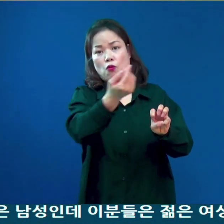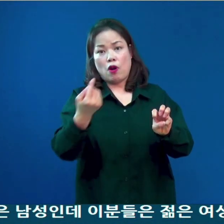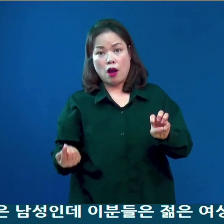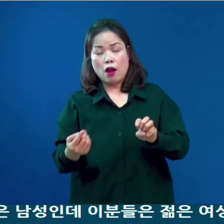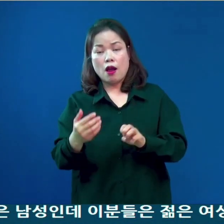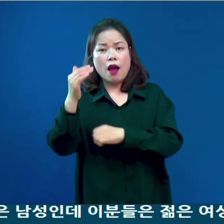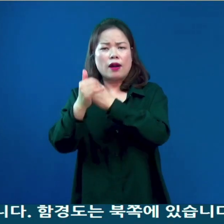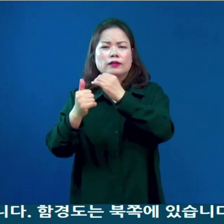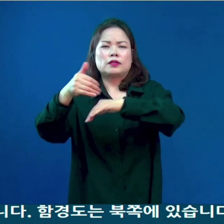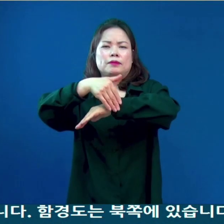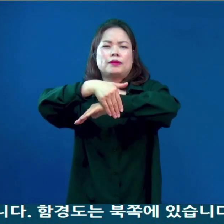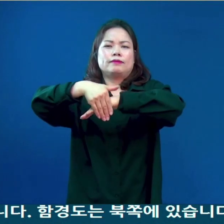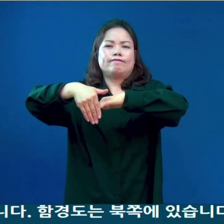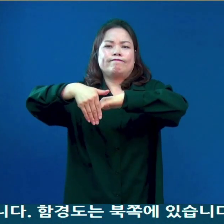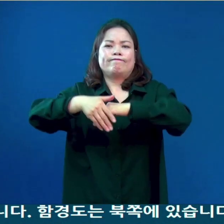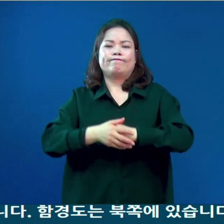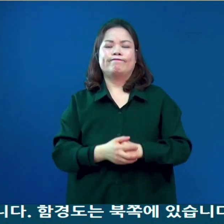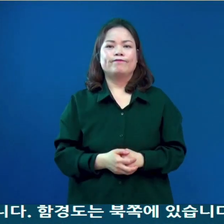이게 하나님의 섭리입니다.